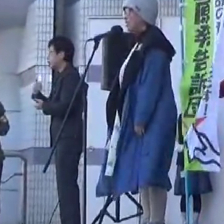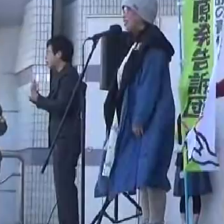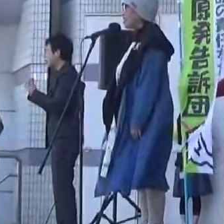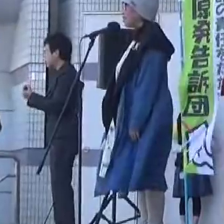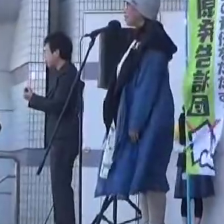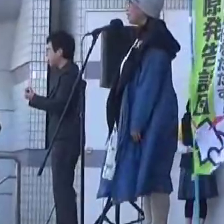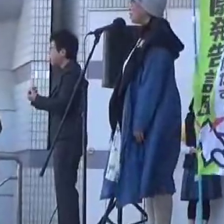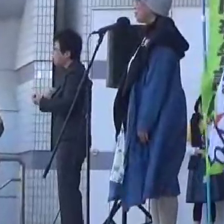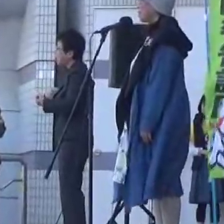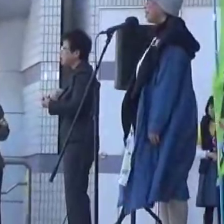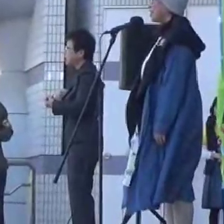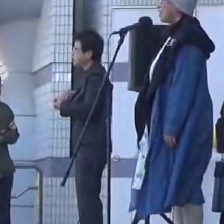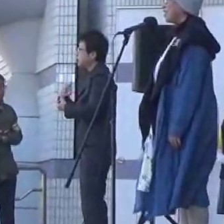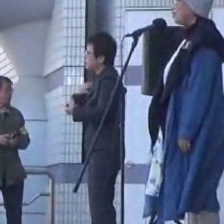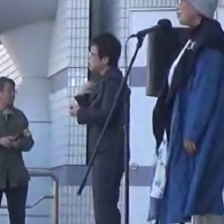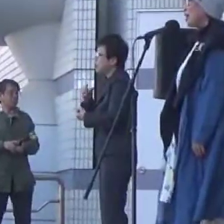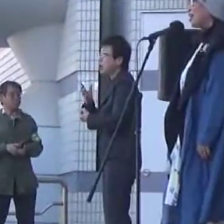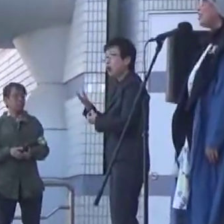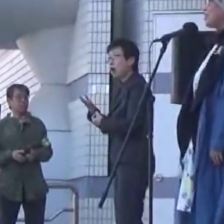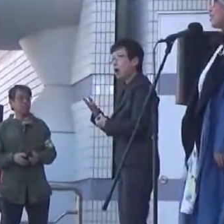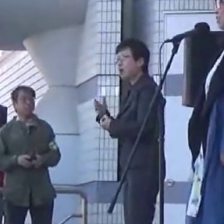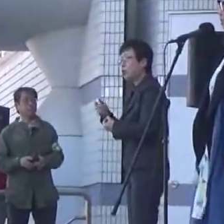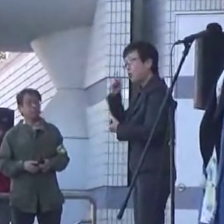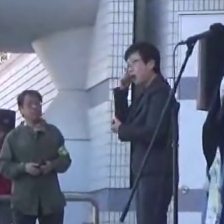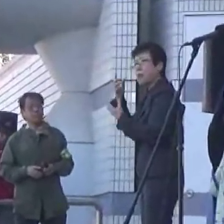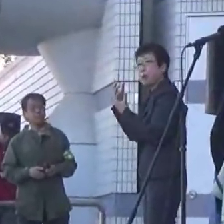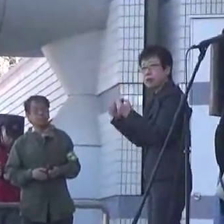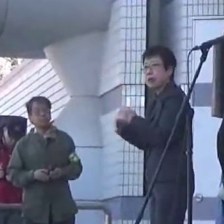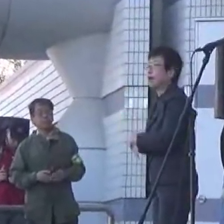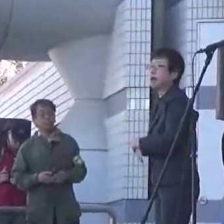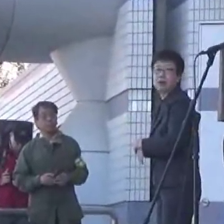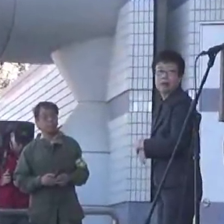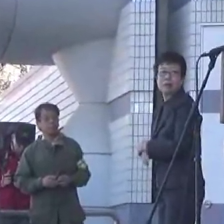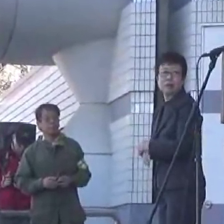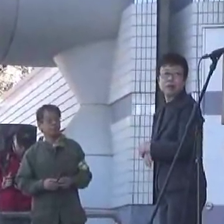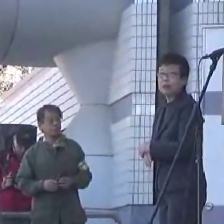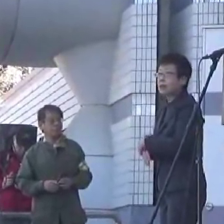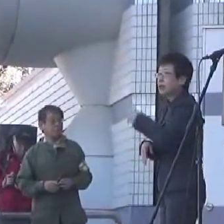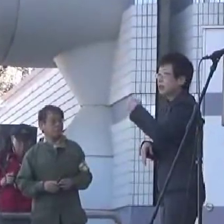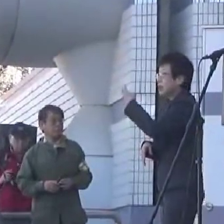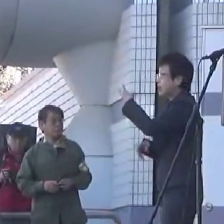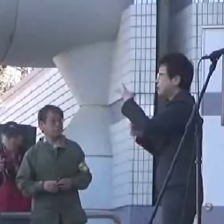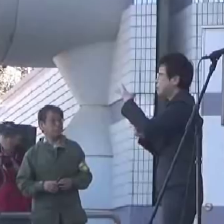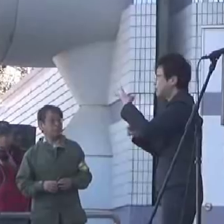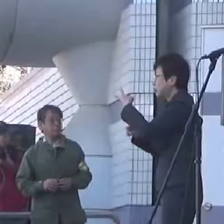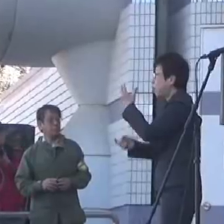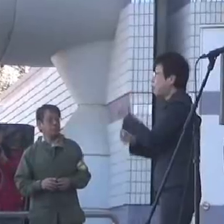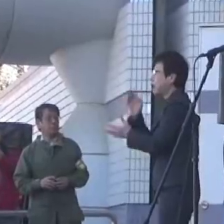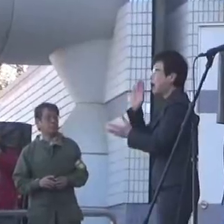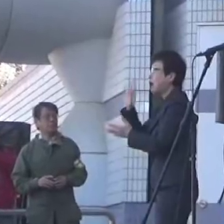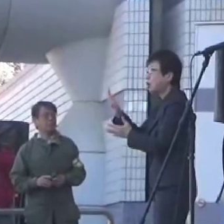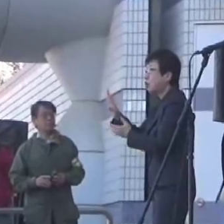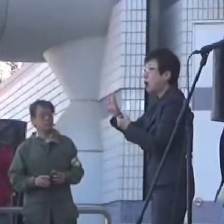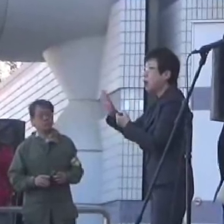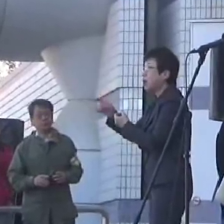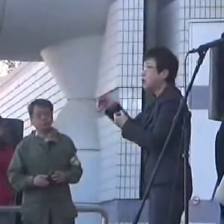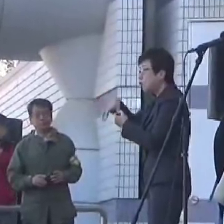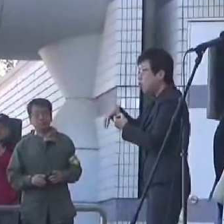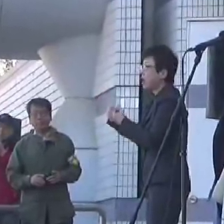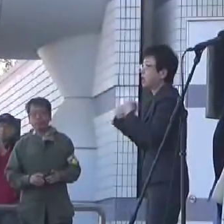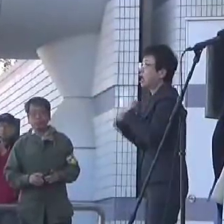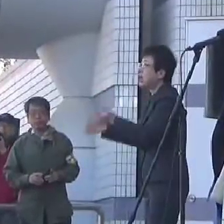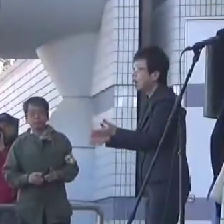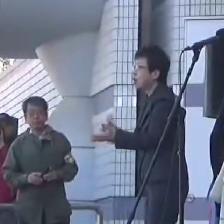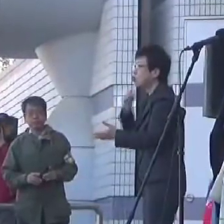肩書きって何だろうなと思っていろいろ考えたんですけど、3.11 の後は原発いらない福島